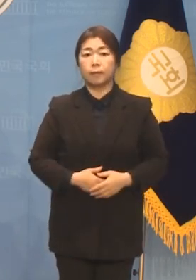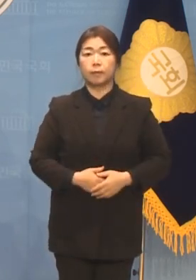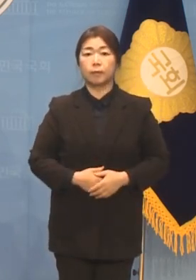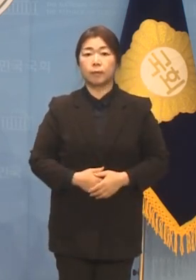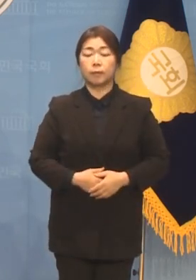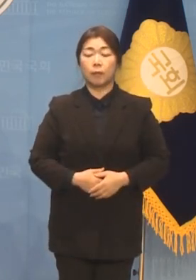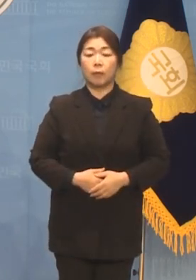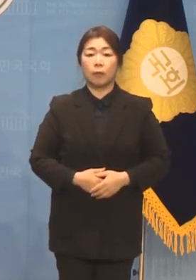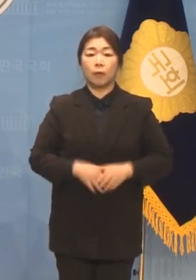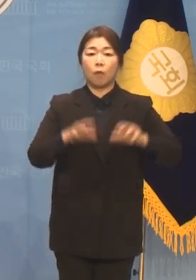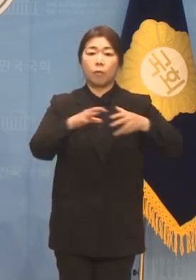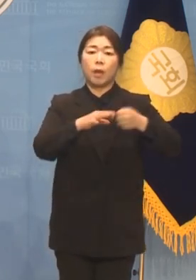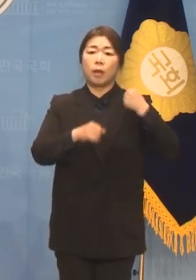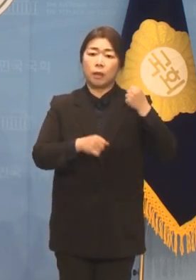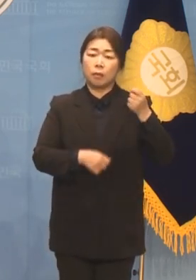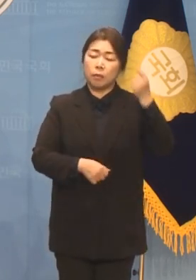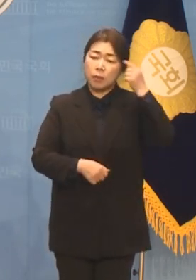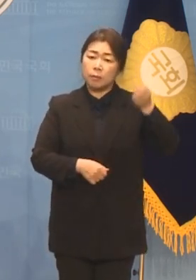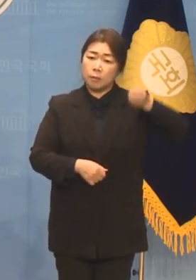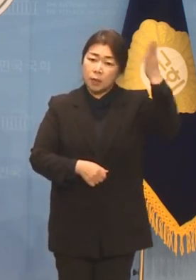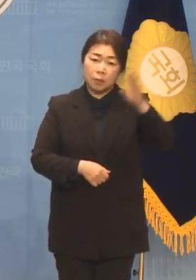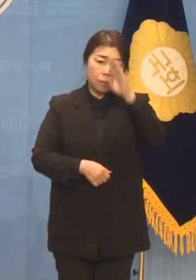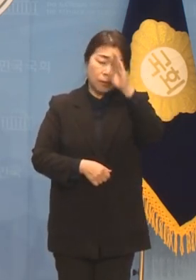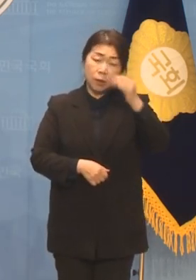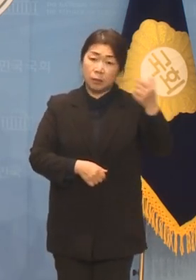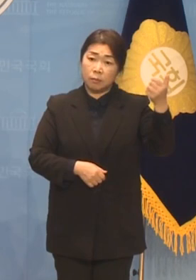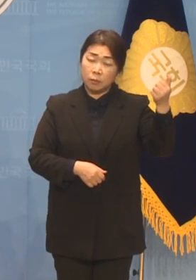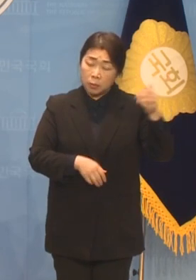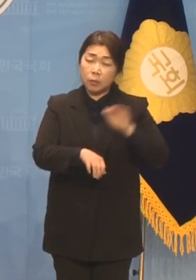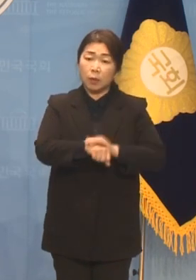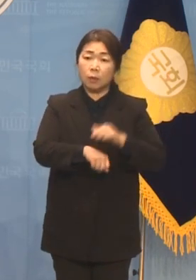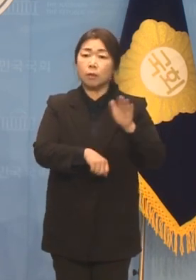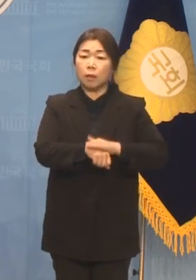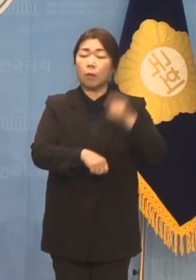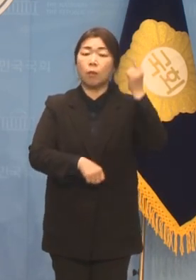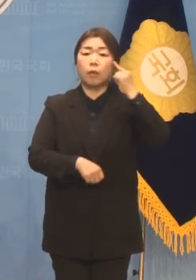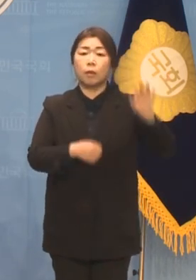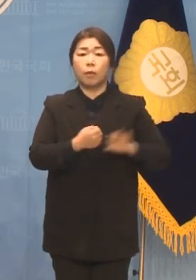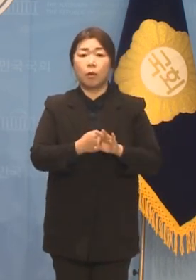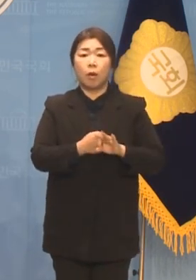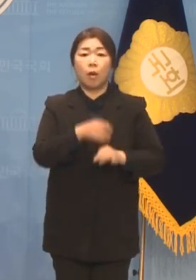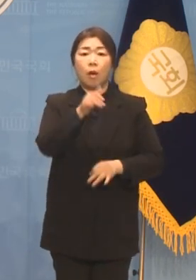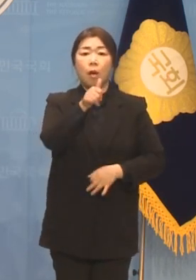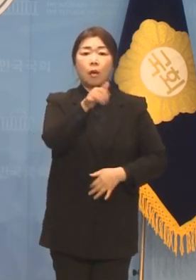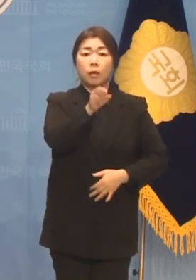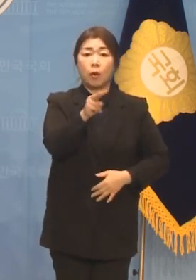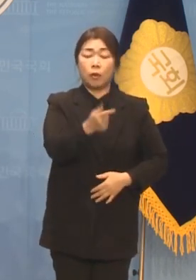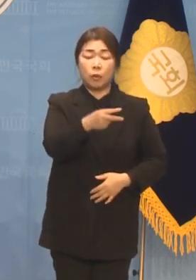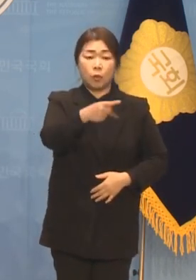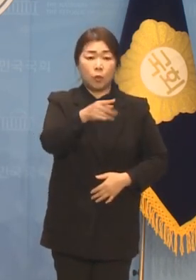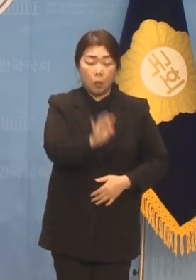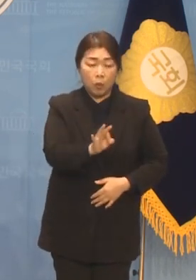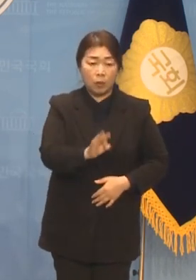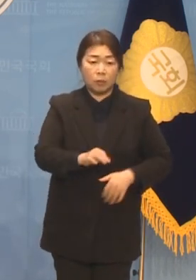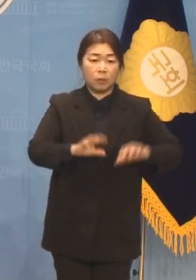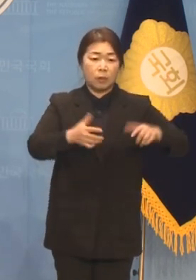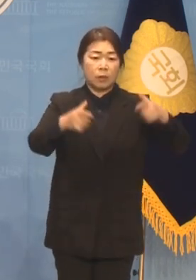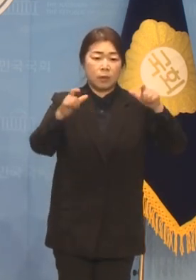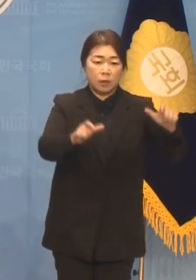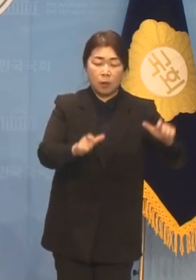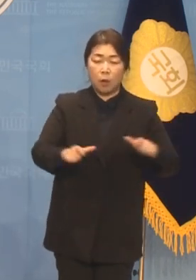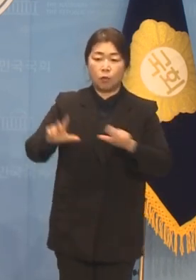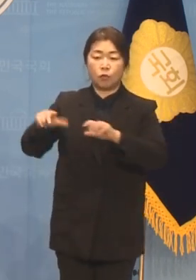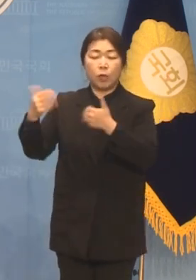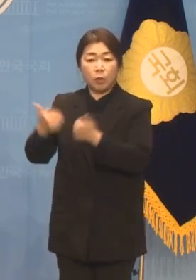국민의힘은 망각이 특기인가 봅니다. 국민의힘은 연동형 비례대표제는 복잡하고 자기들끼리 의석을 나눠